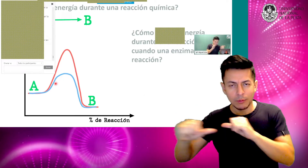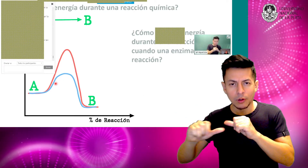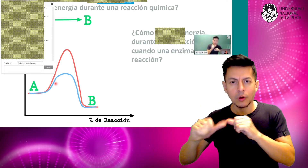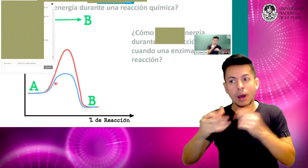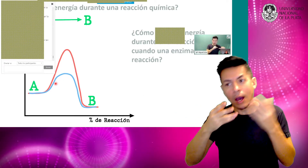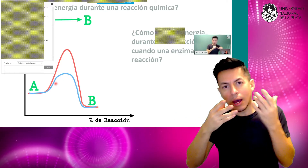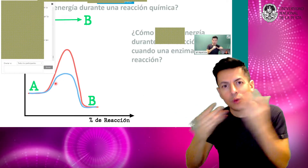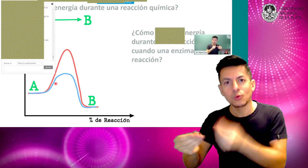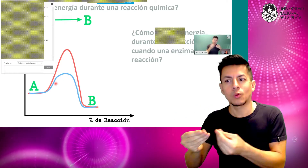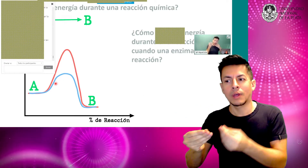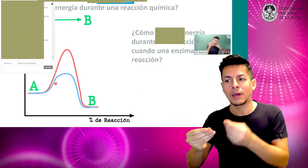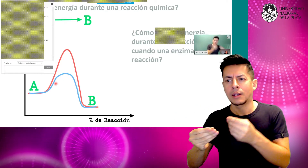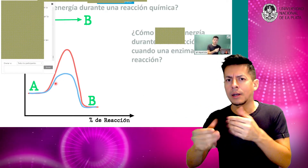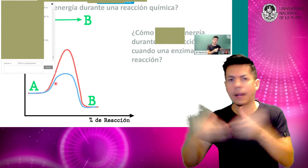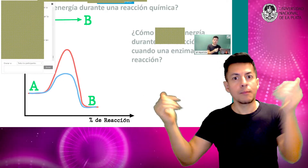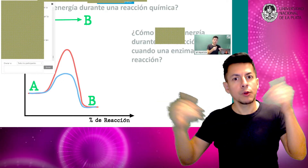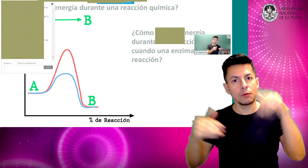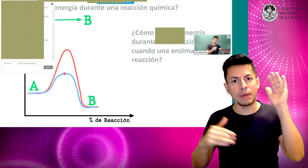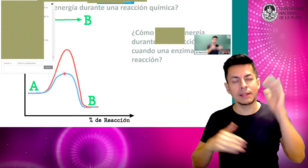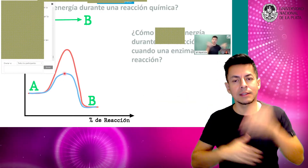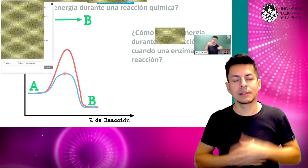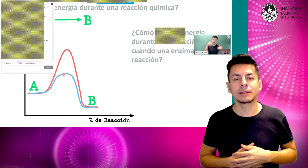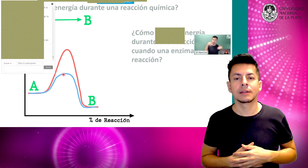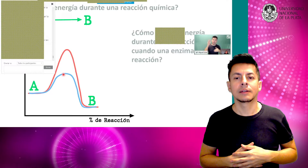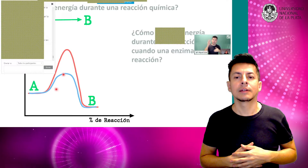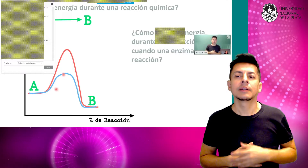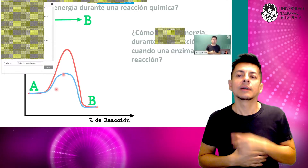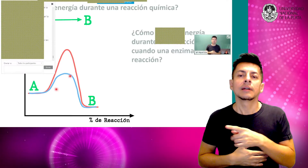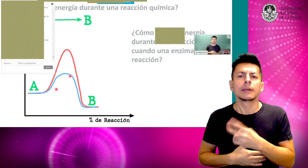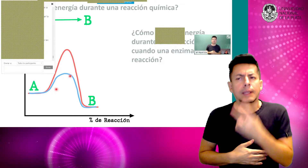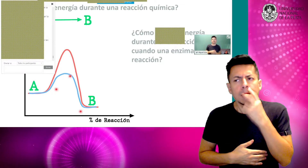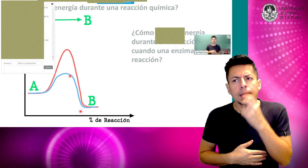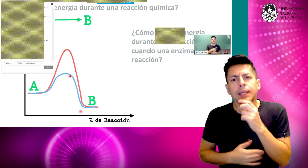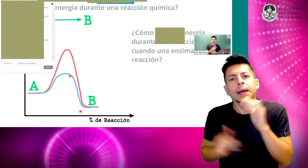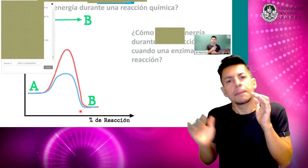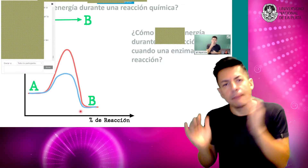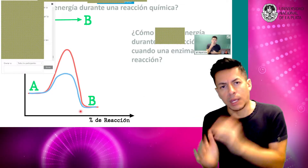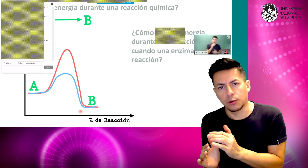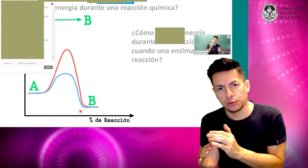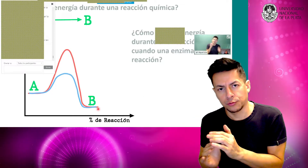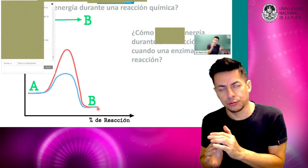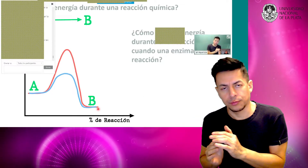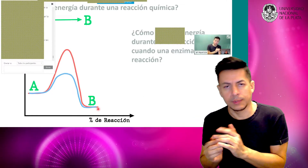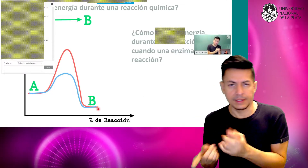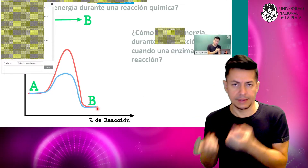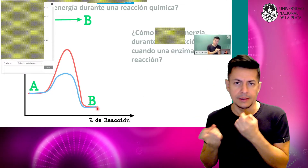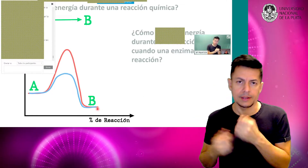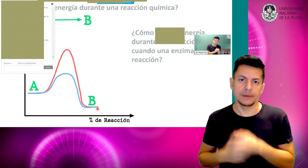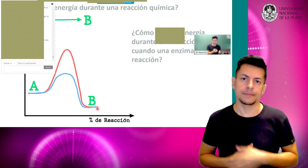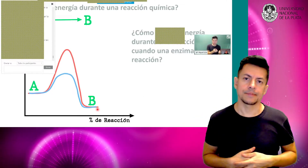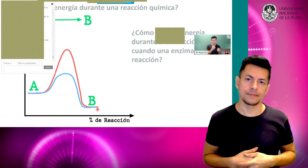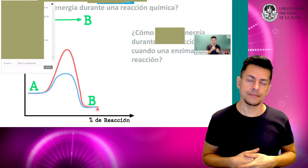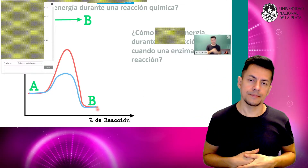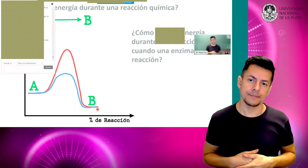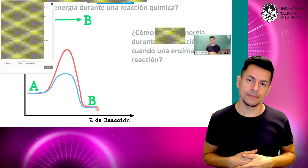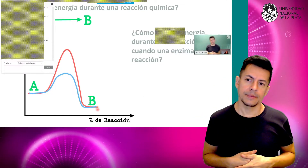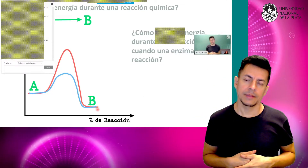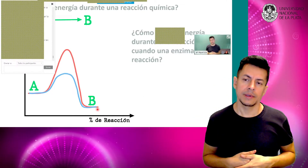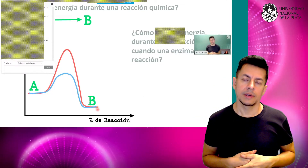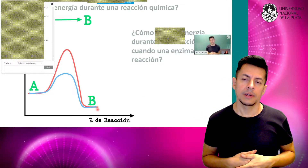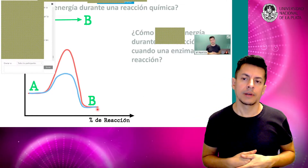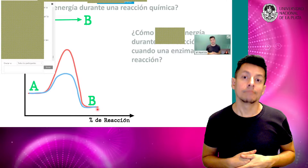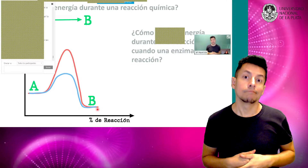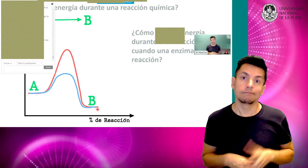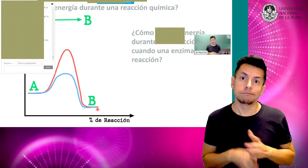¿Por qué? Bueno, porque hacen que le cueste menos ocurrir a esa reacción química, ¿sí? Entonces sucede